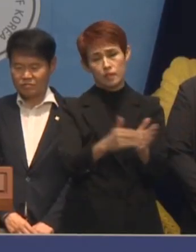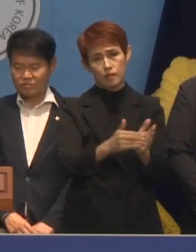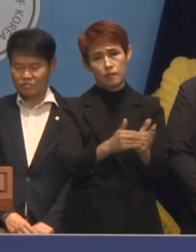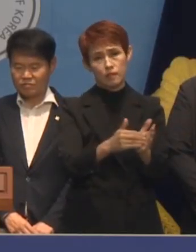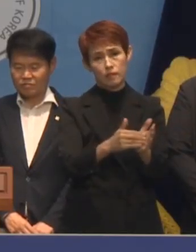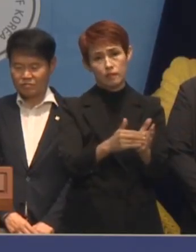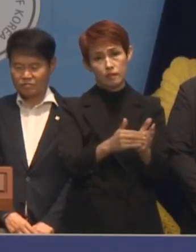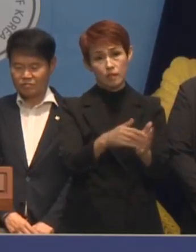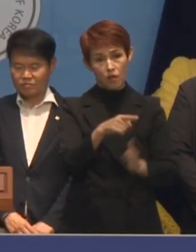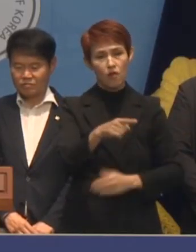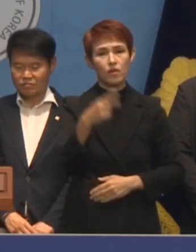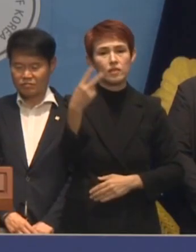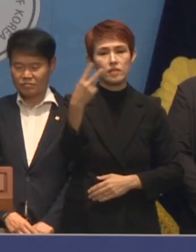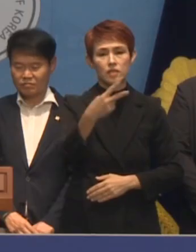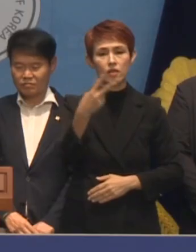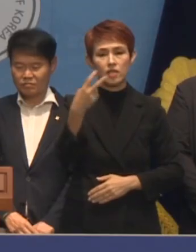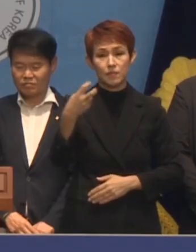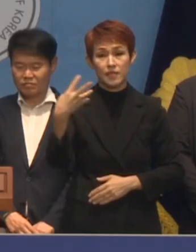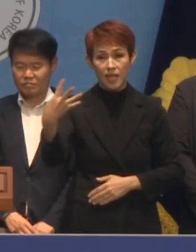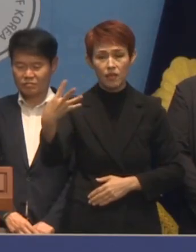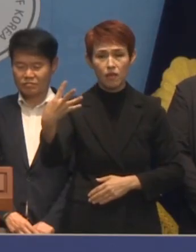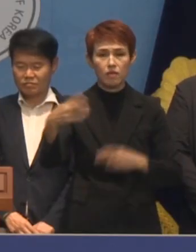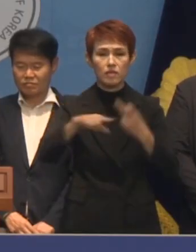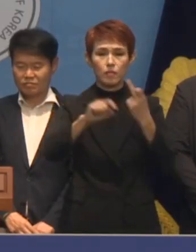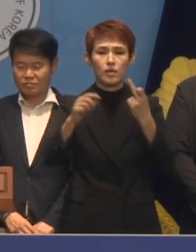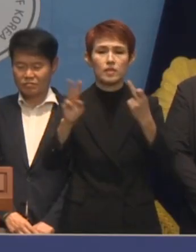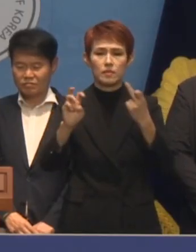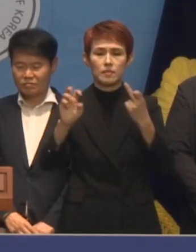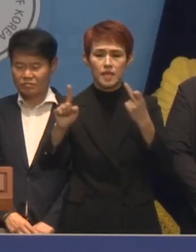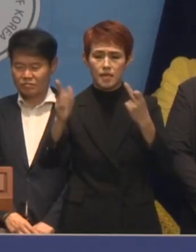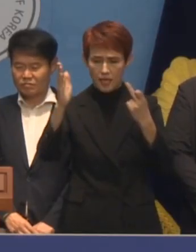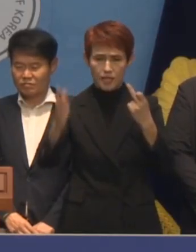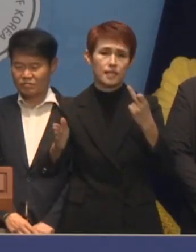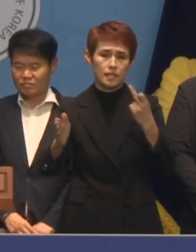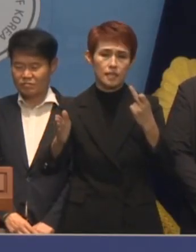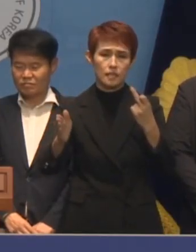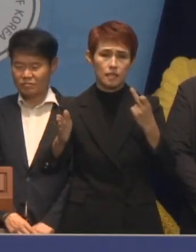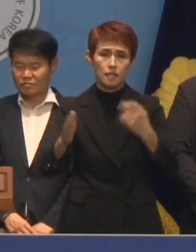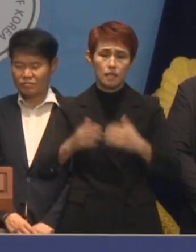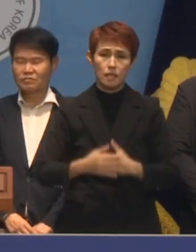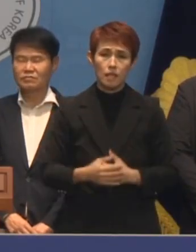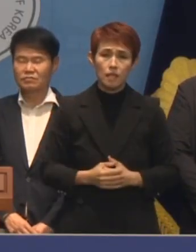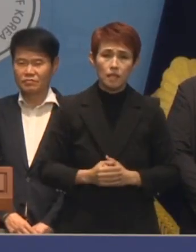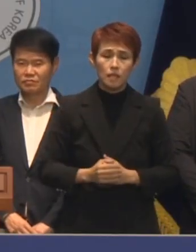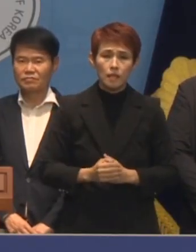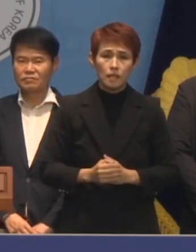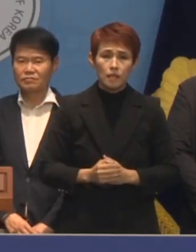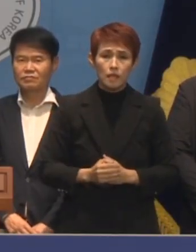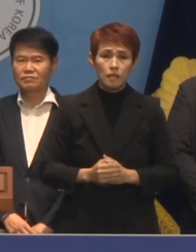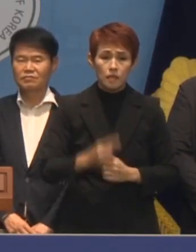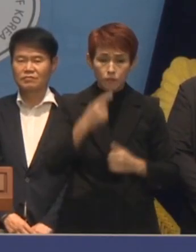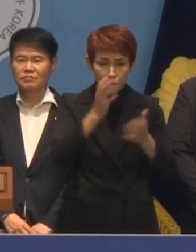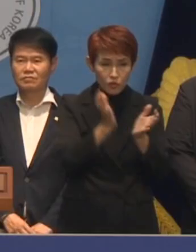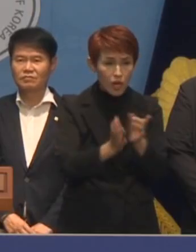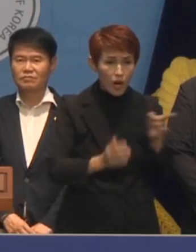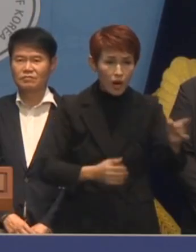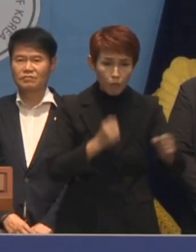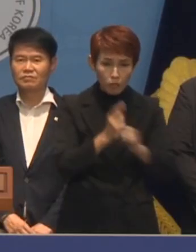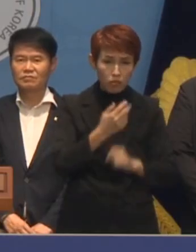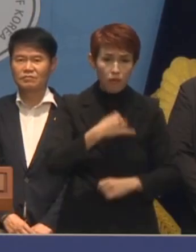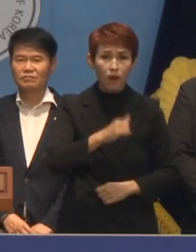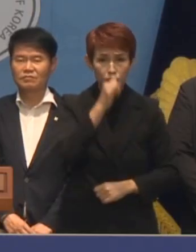바로 2024년 12월 31일로 규정이 되어 있는 것입니다. 이런 사실들을 민주당이 알고